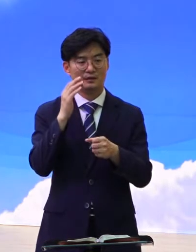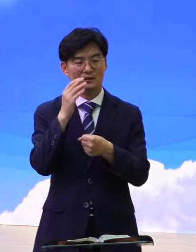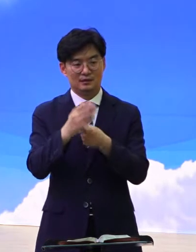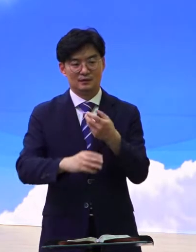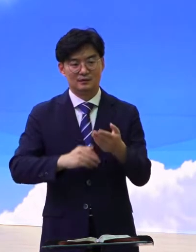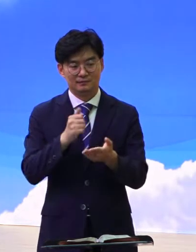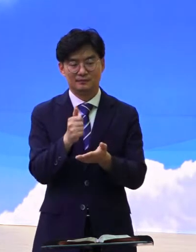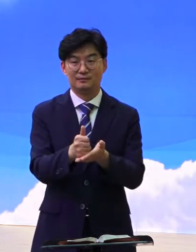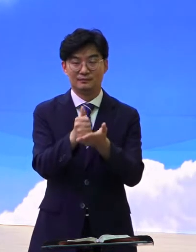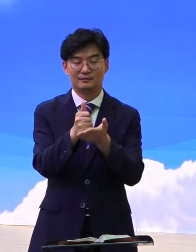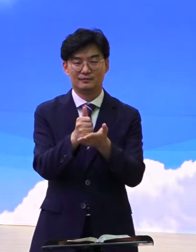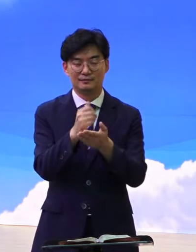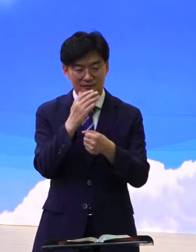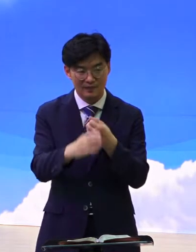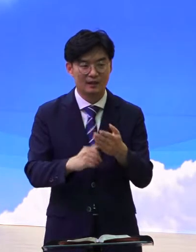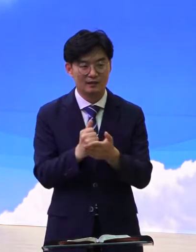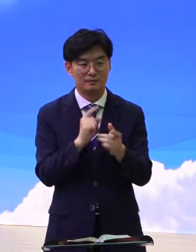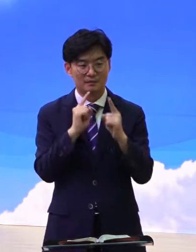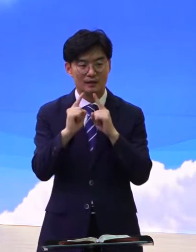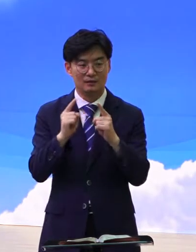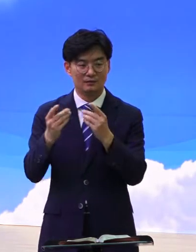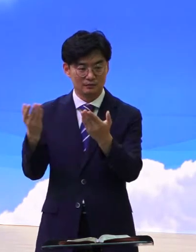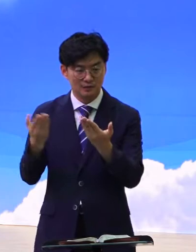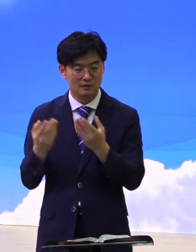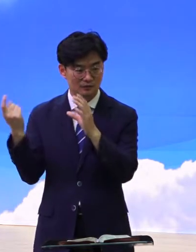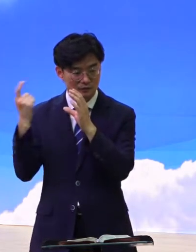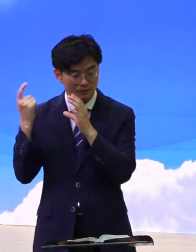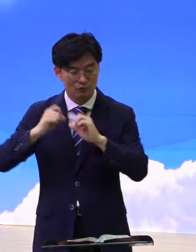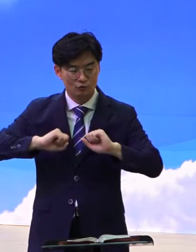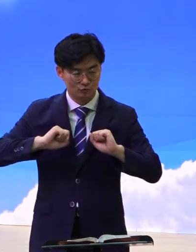순종하는 것이라고 우리는 이구동성으로 이야기를 했습니다.